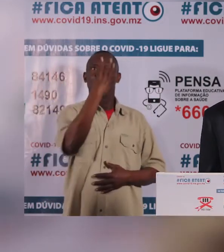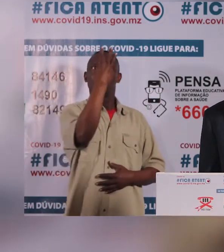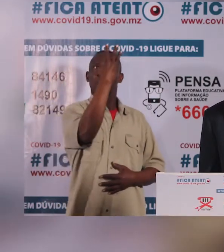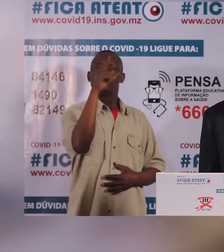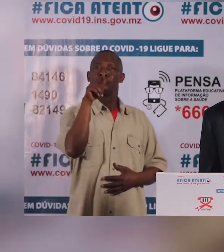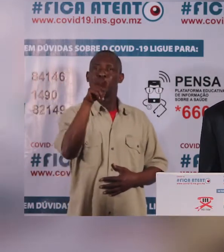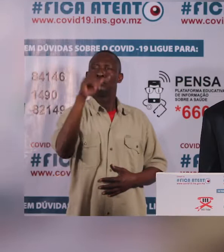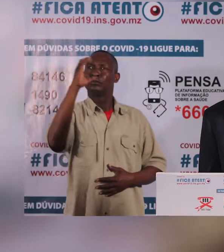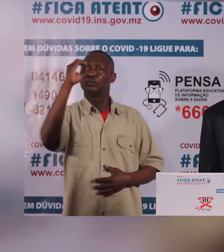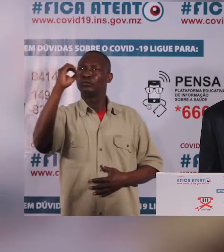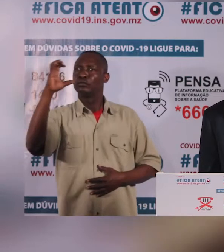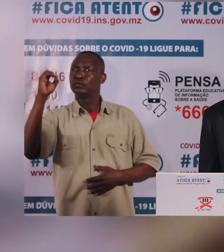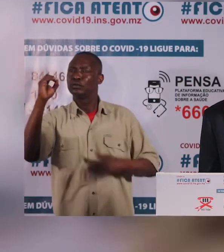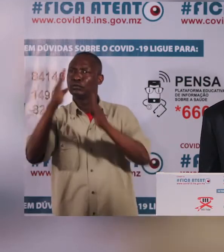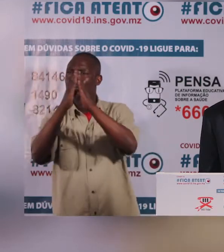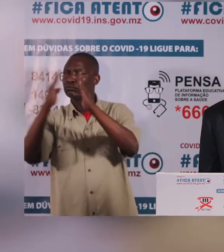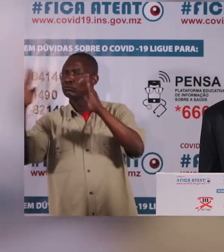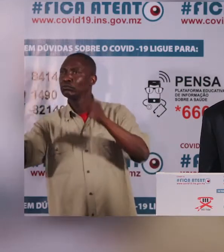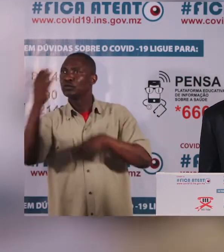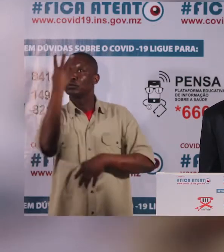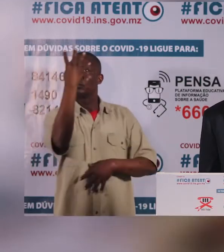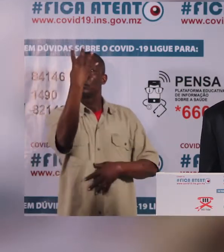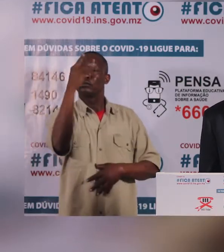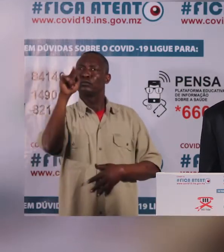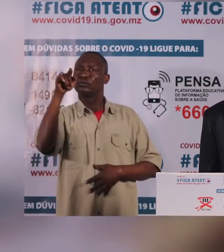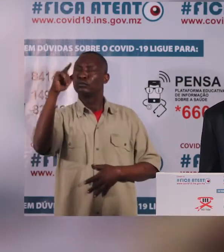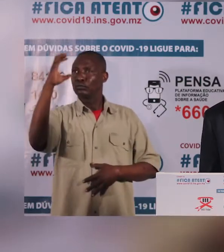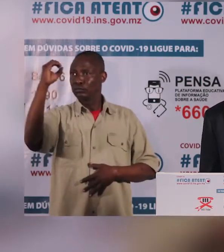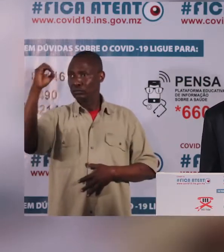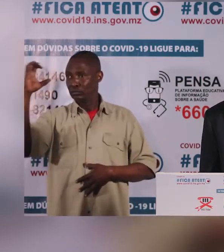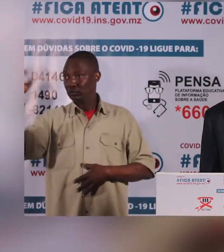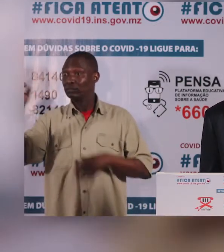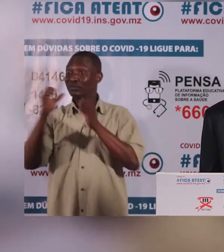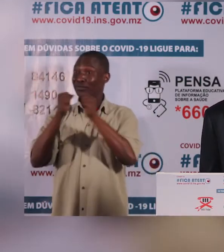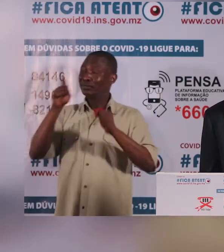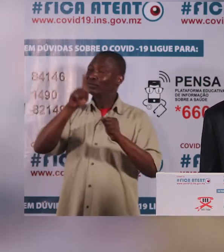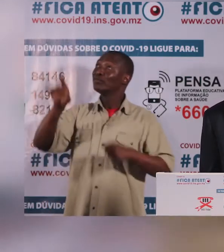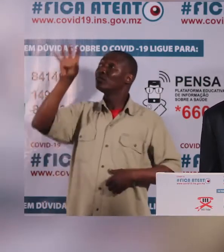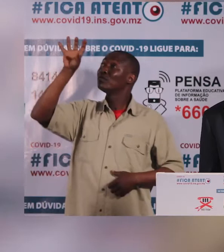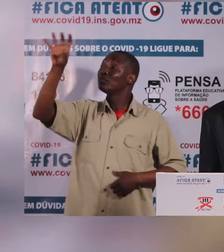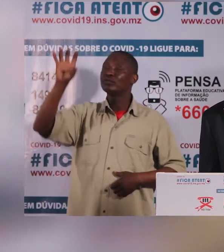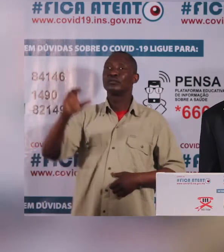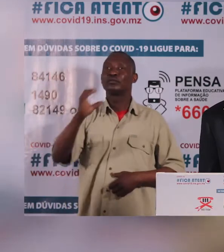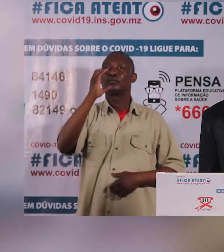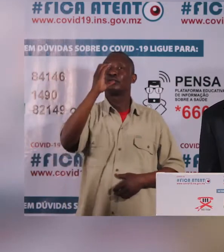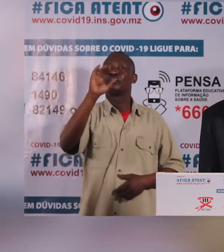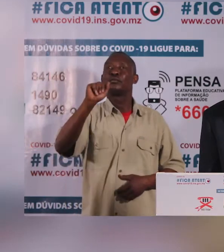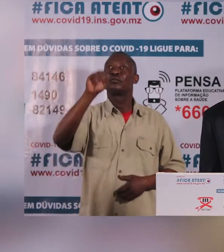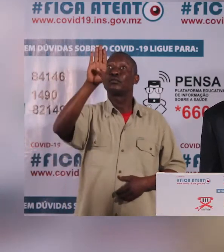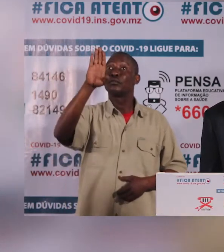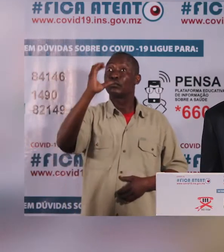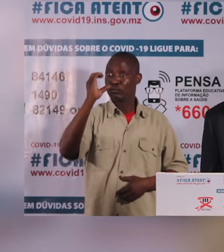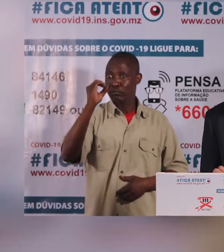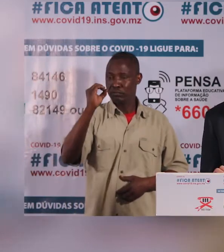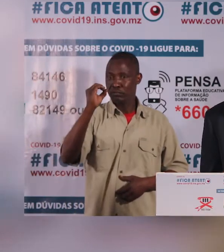ainda dominada na África do Sul pelos casos no Cabo Ocidental, mas com uma proporção menor que nas últimas semanas. O Cabo